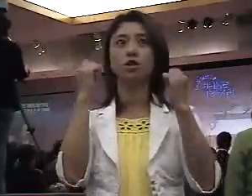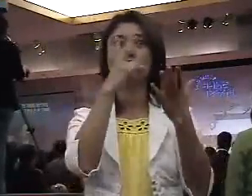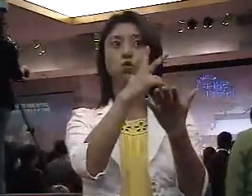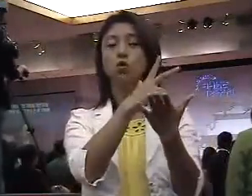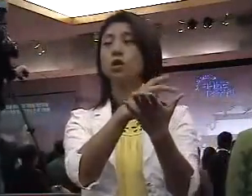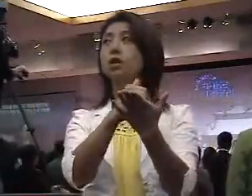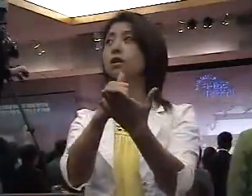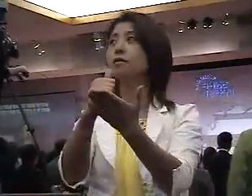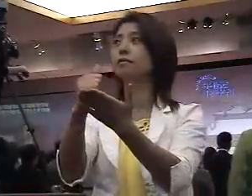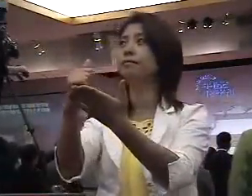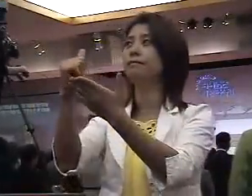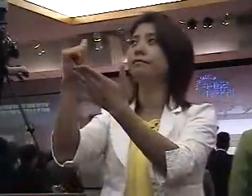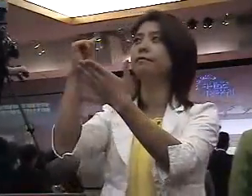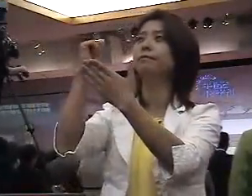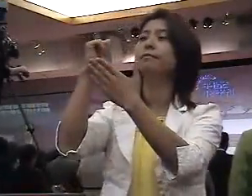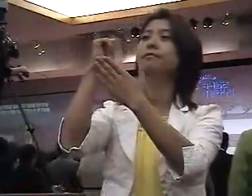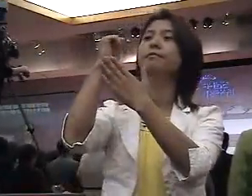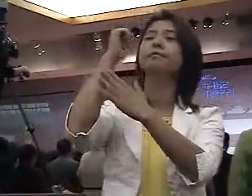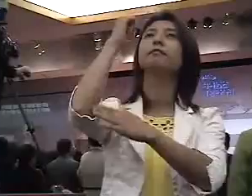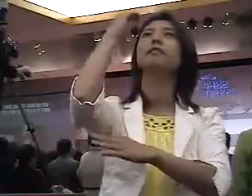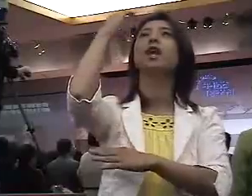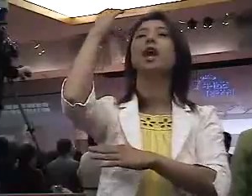주님,